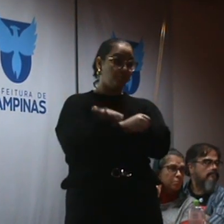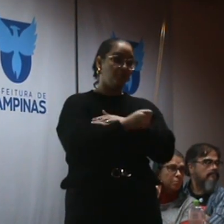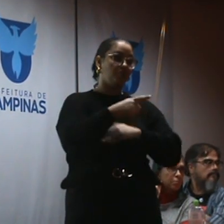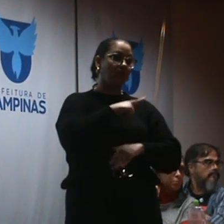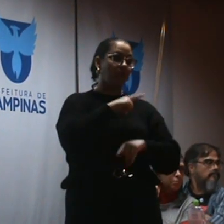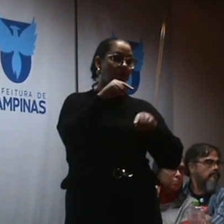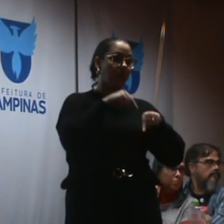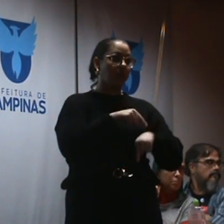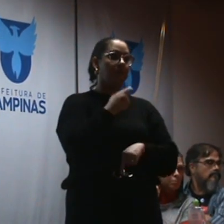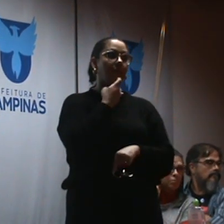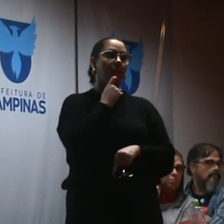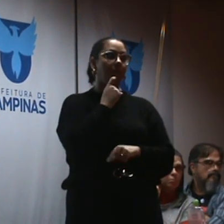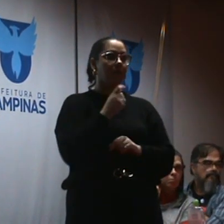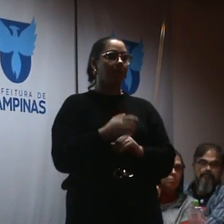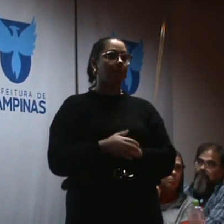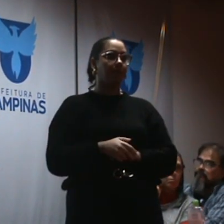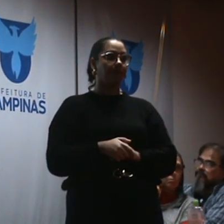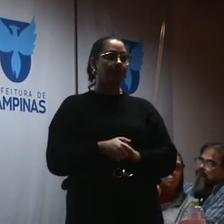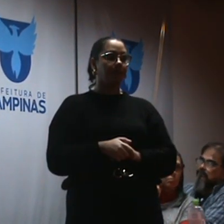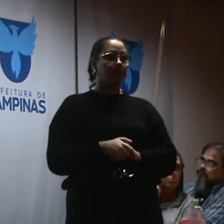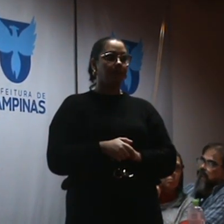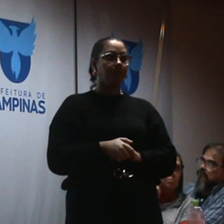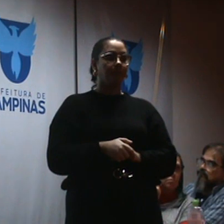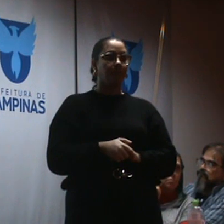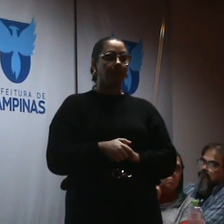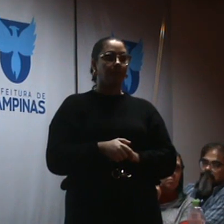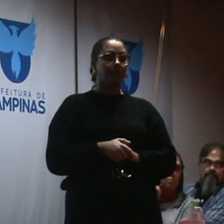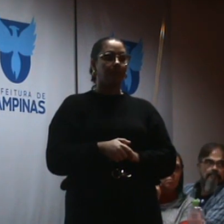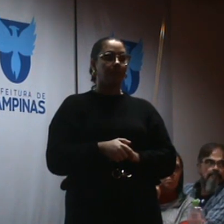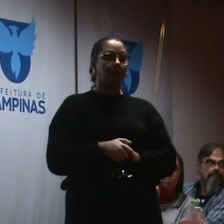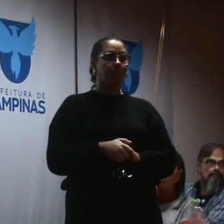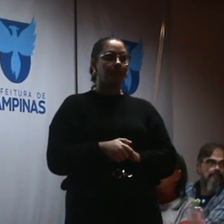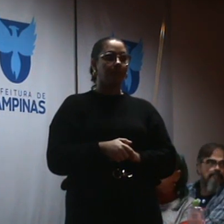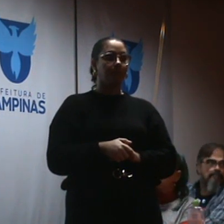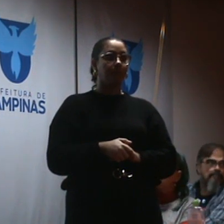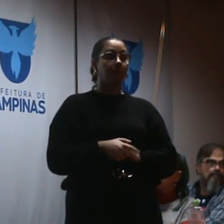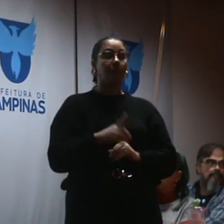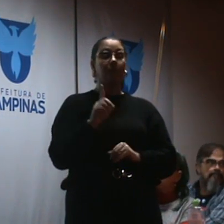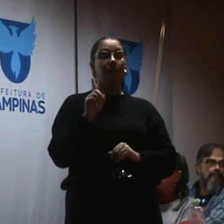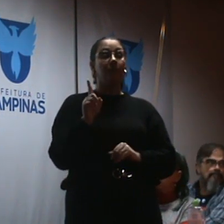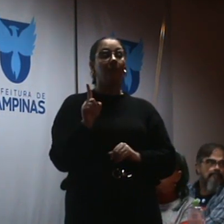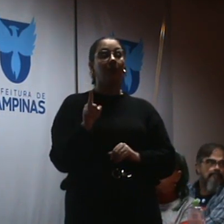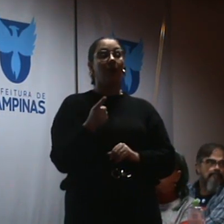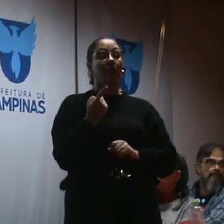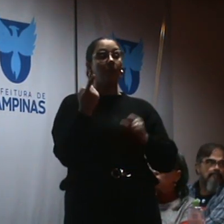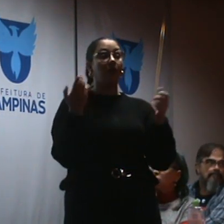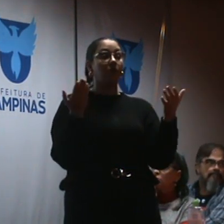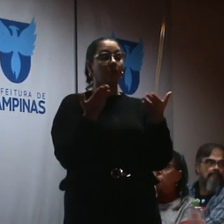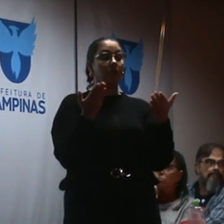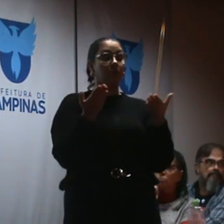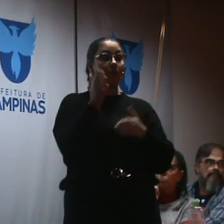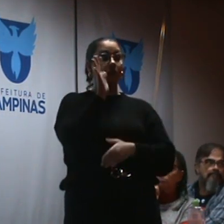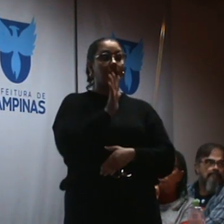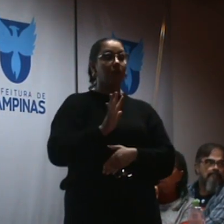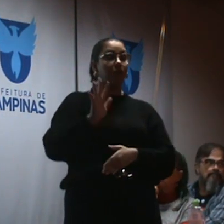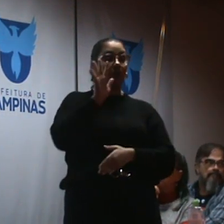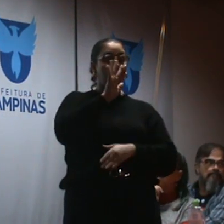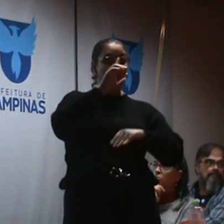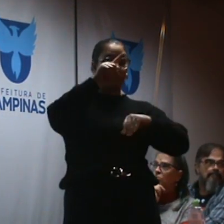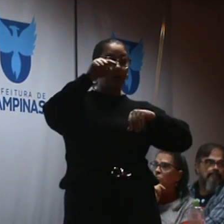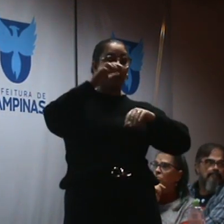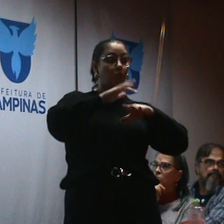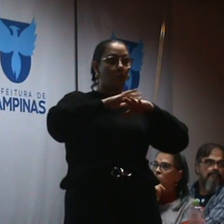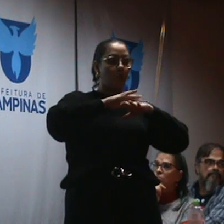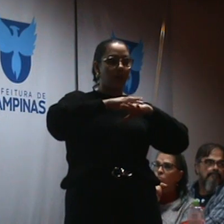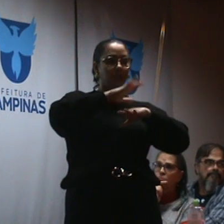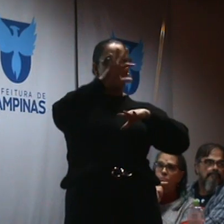aqui. Bom, esse foi uma atualização geral assim das arboviroses, né,